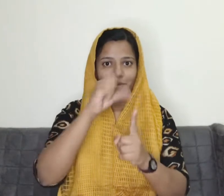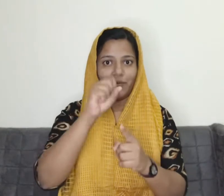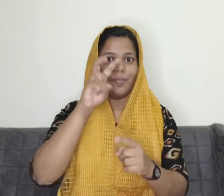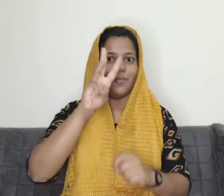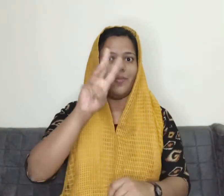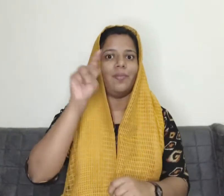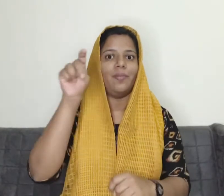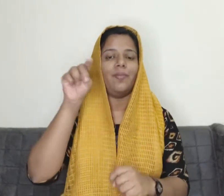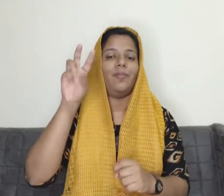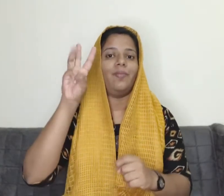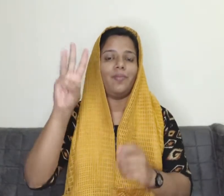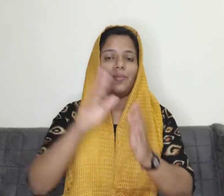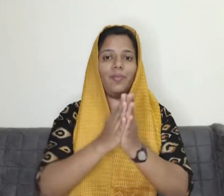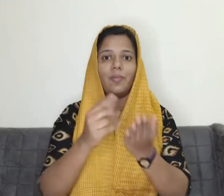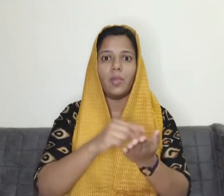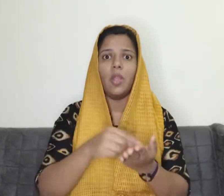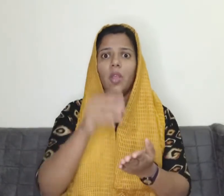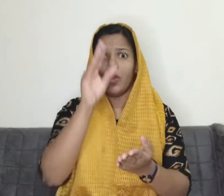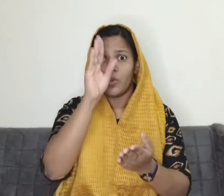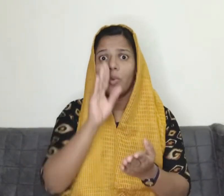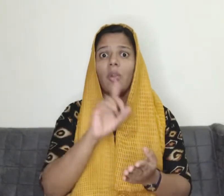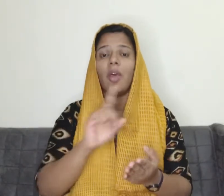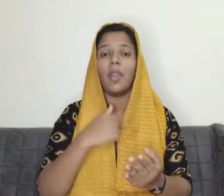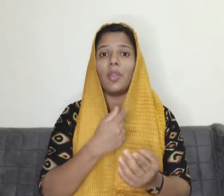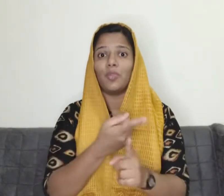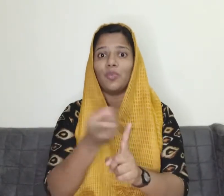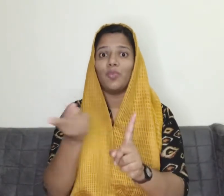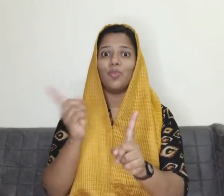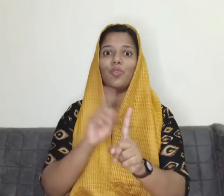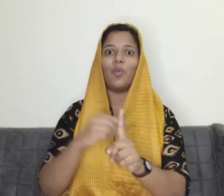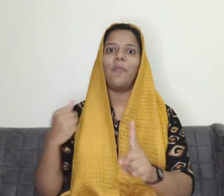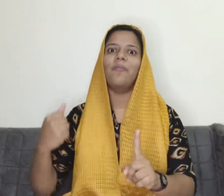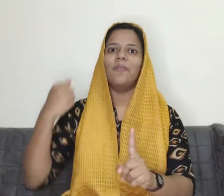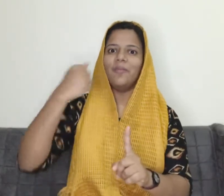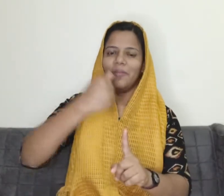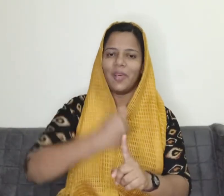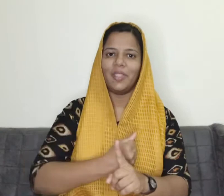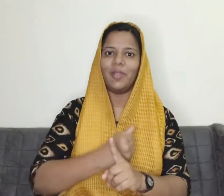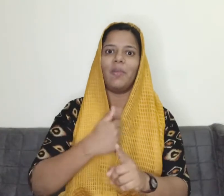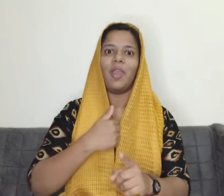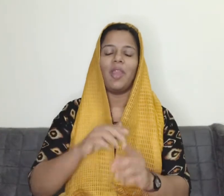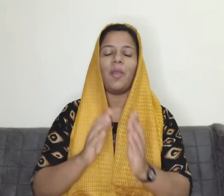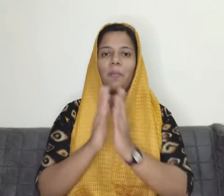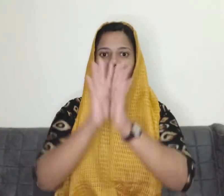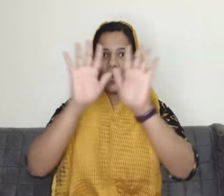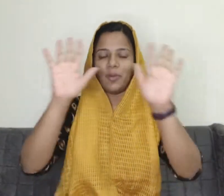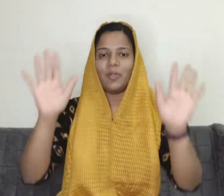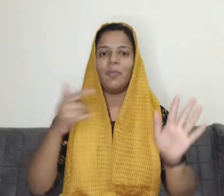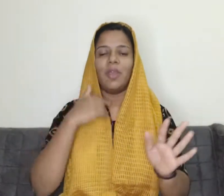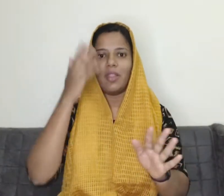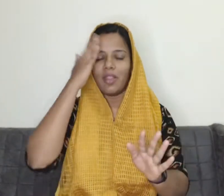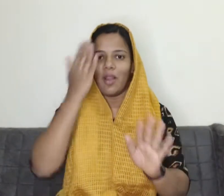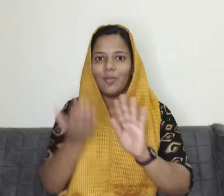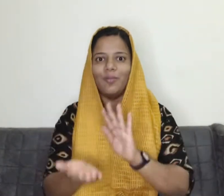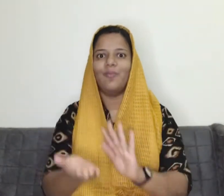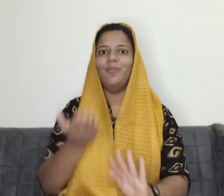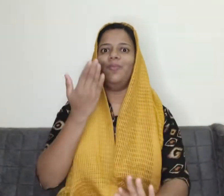സങ്കീർത്തനം 3:3 നീയോ യഹോവേ എനിക്ക് ചുറ്റും പരിചയം, എൻ്റെ മഹത്വവും എൻ്റെ തല ഉയർത്തുന്നവനുമാകുന്നു. ഞാൻ